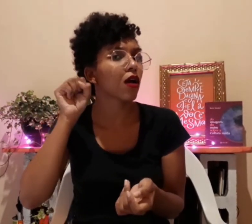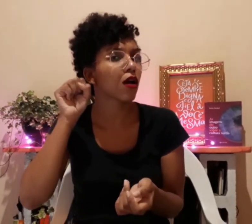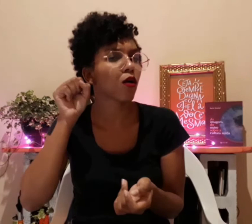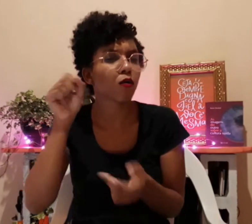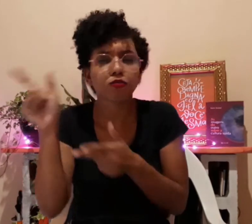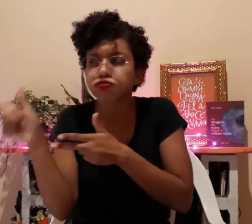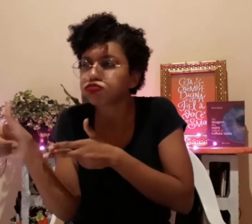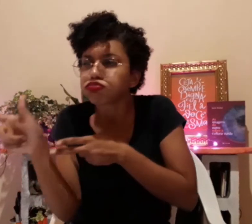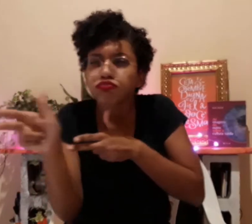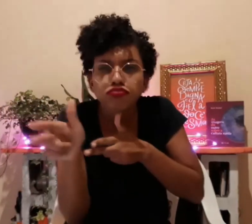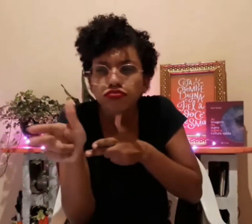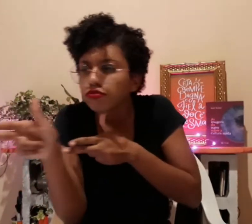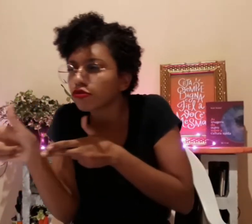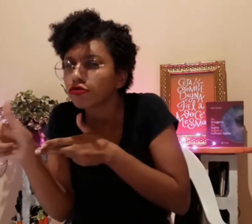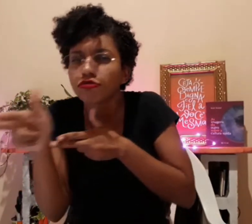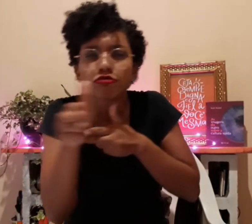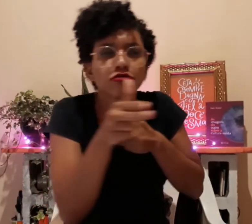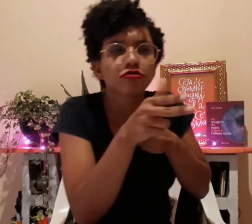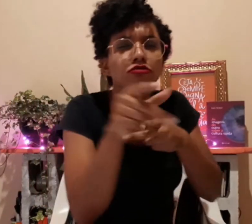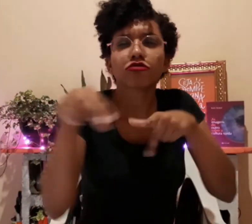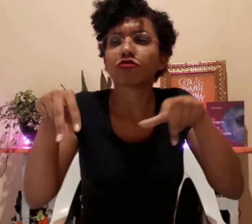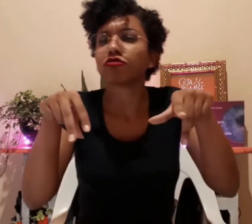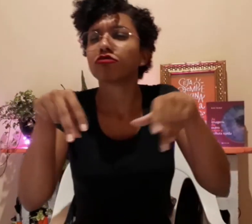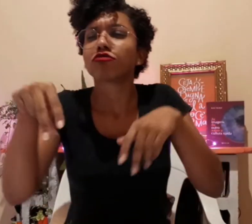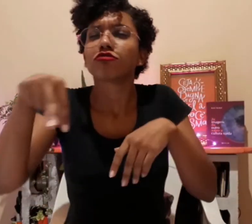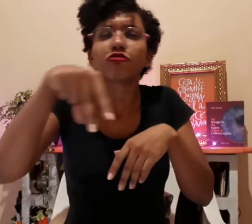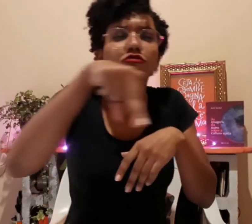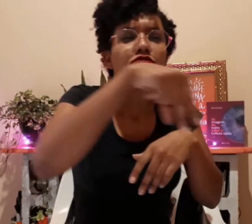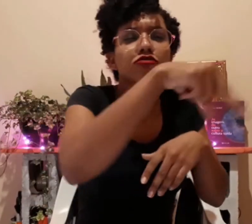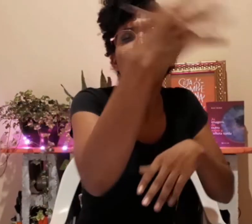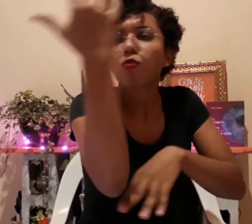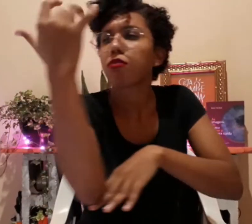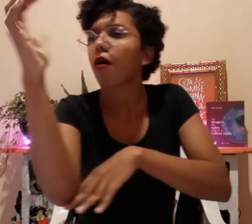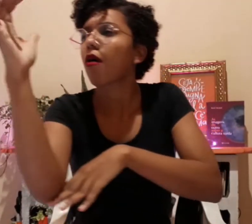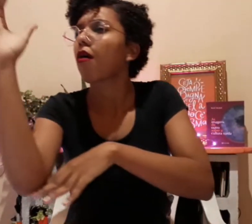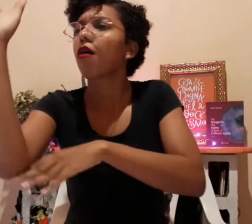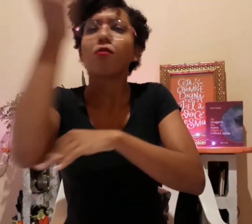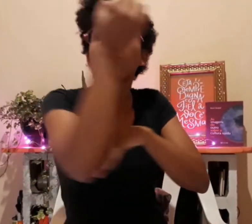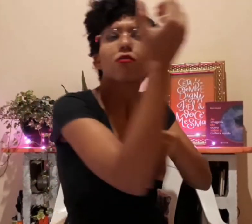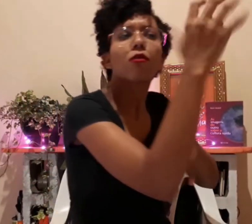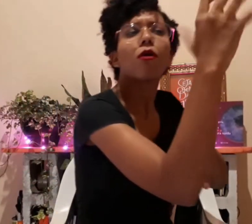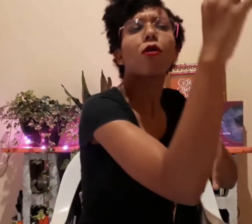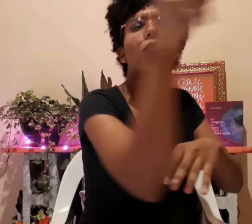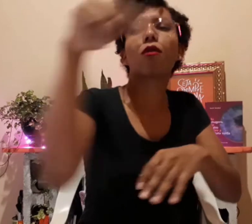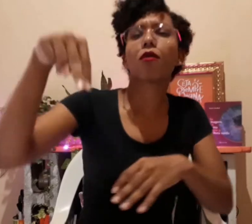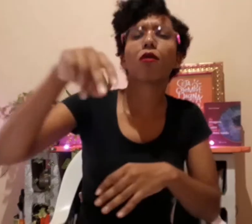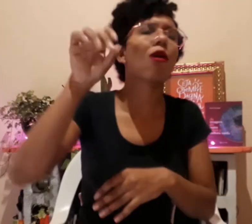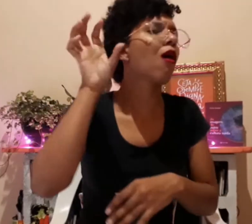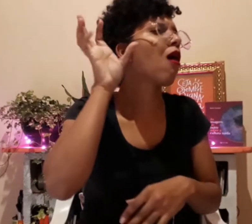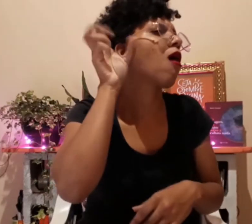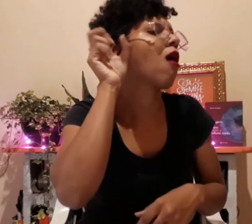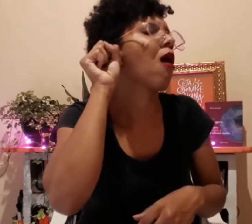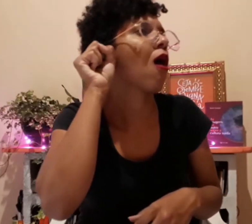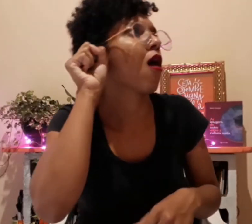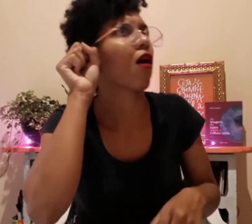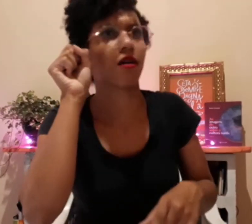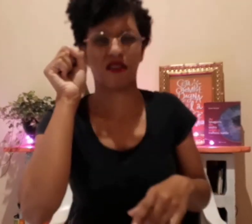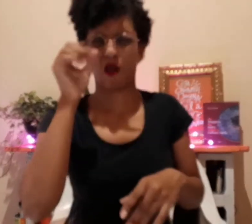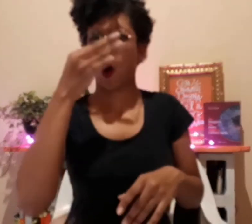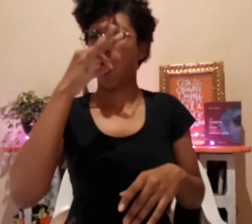Quem tá passando por perto é o caçador, ele tá no meio da floresta. E nisso ele ouve o ronco